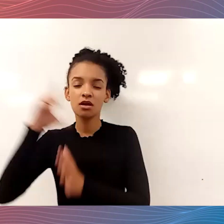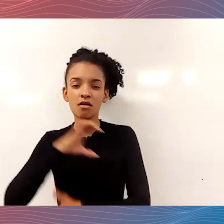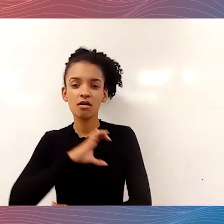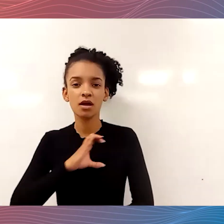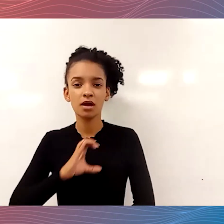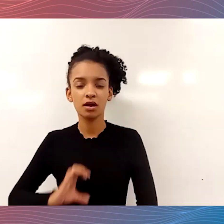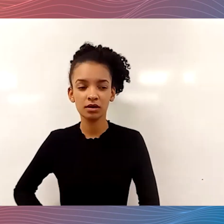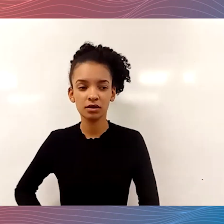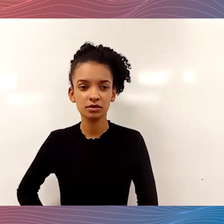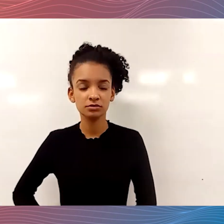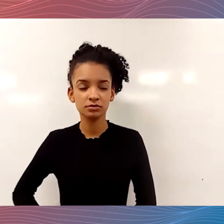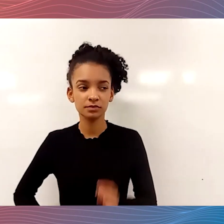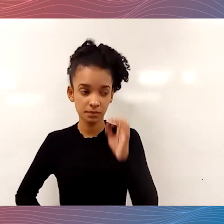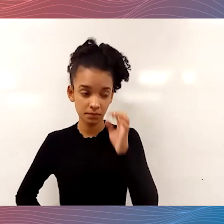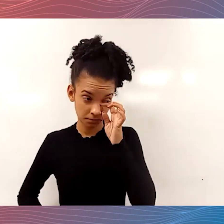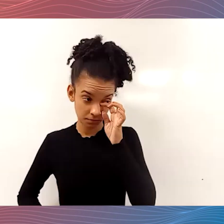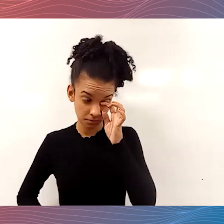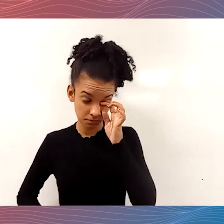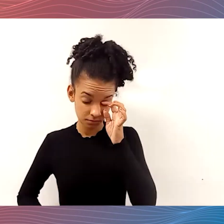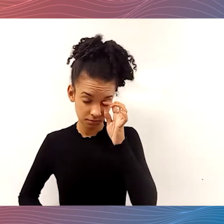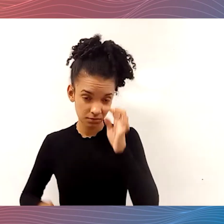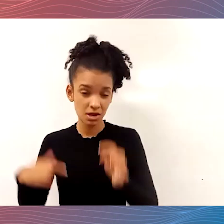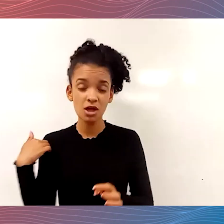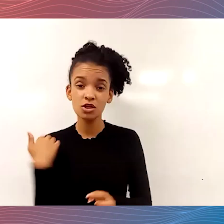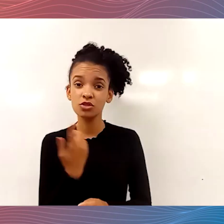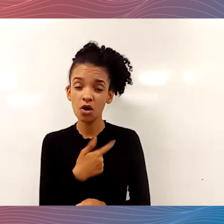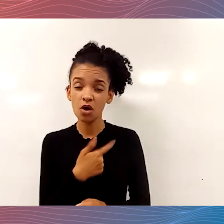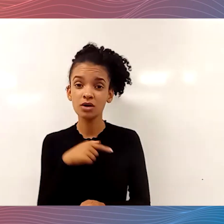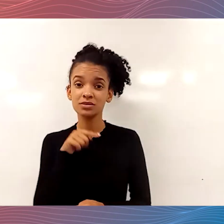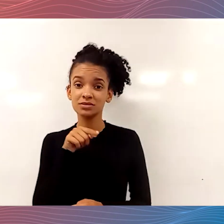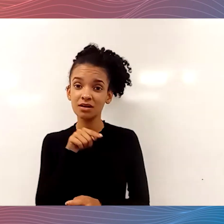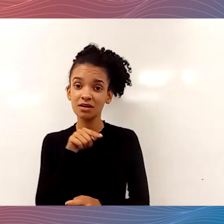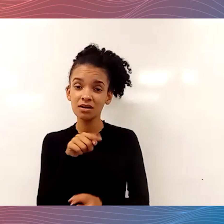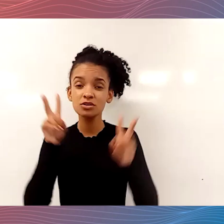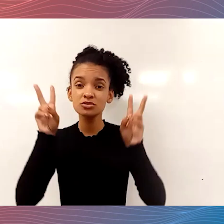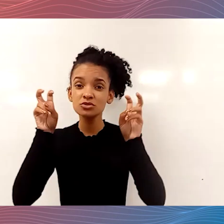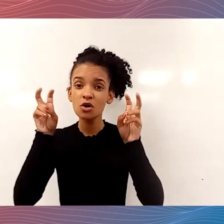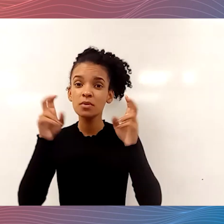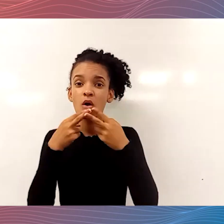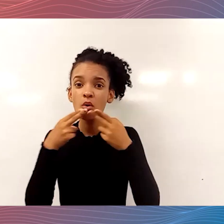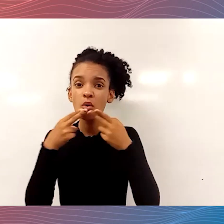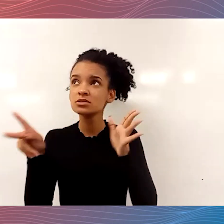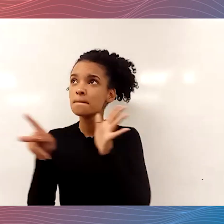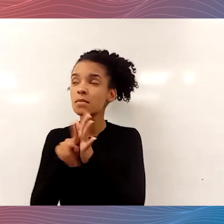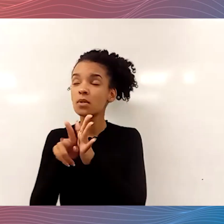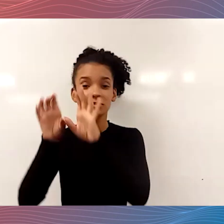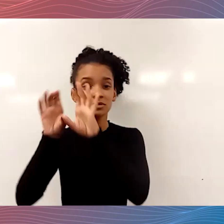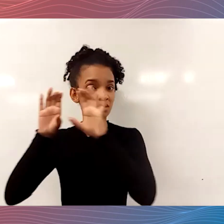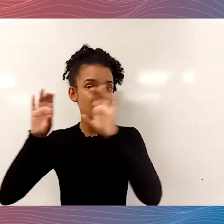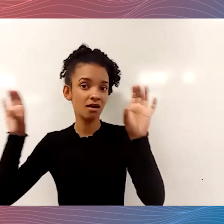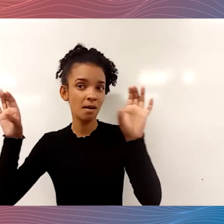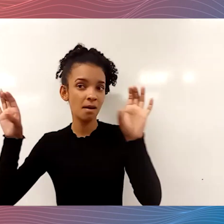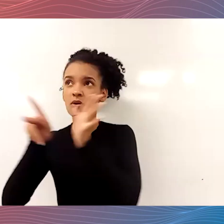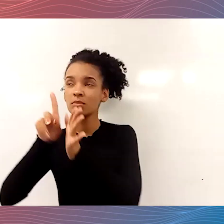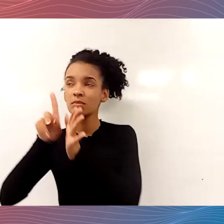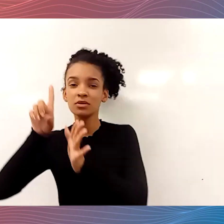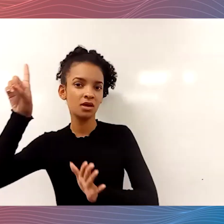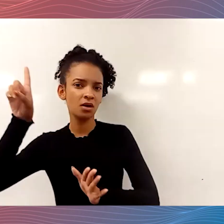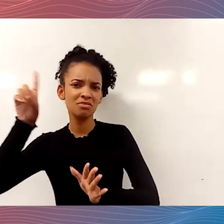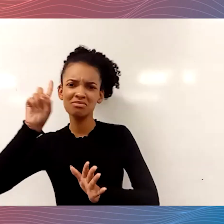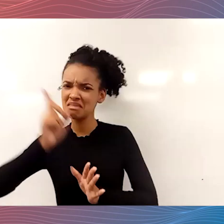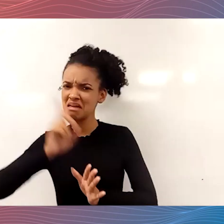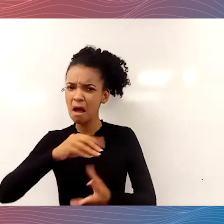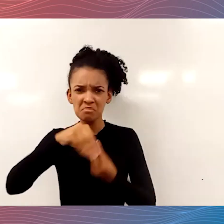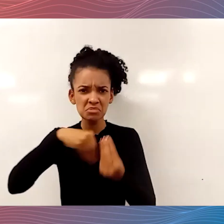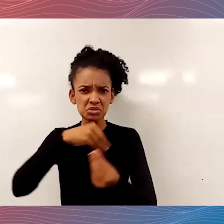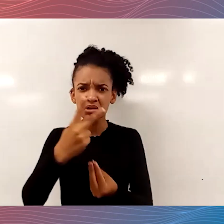celestiais, coisas de Cristo, coisas de Deus. Não misture com sua capacidade. Não misture com o seu poder, não misture com a sua força.